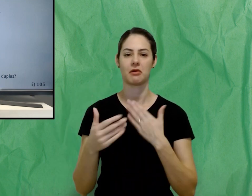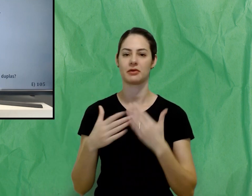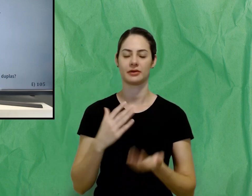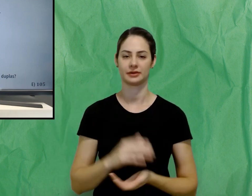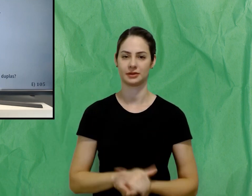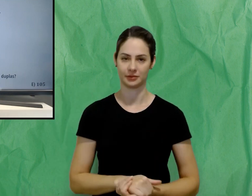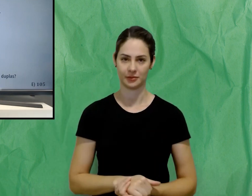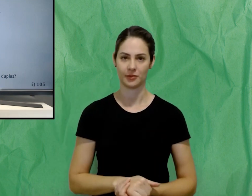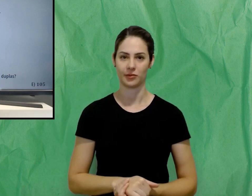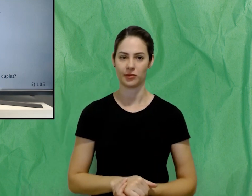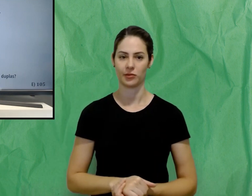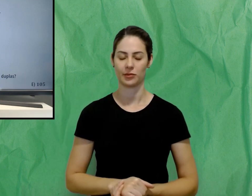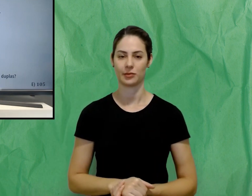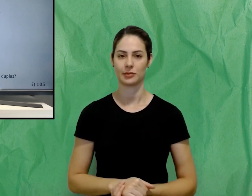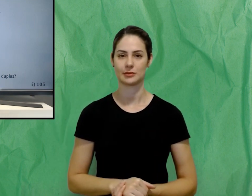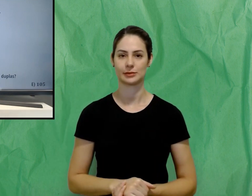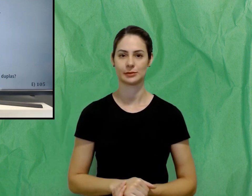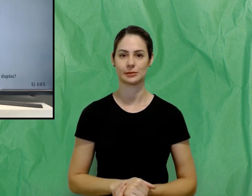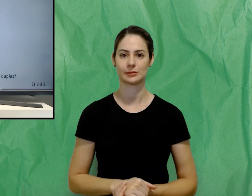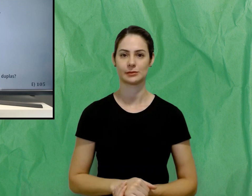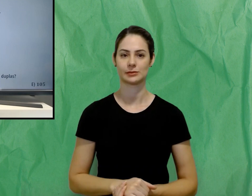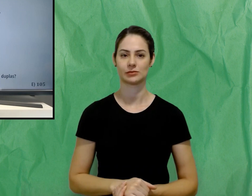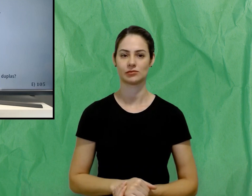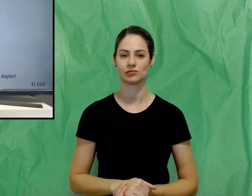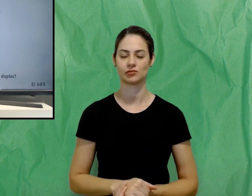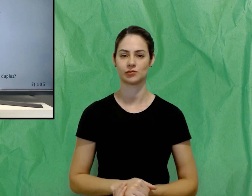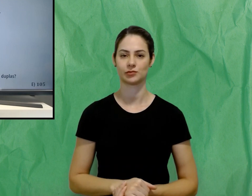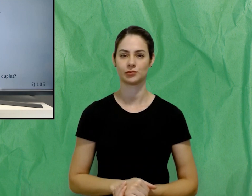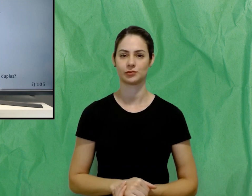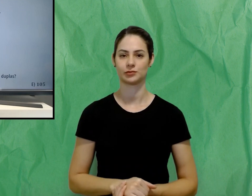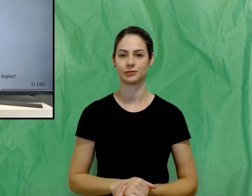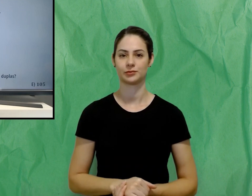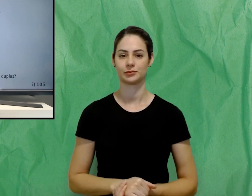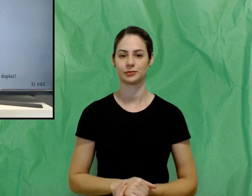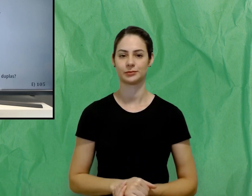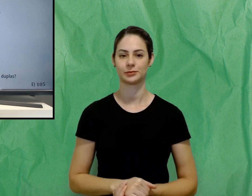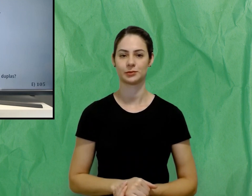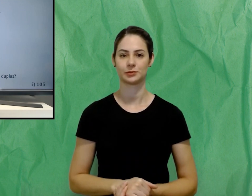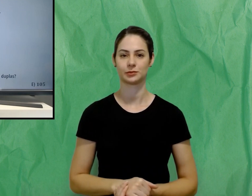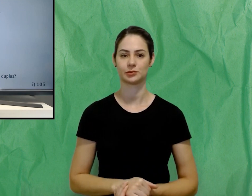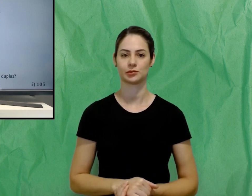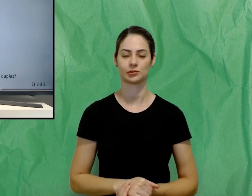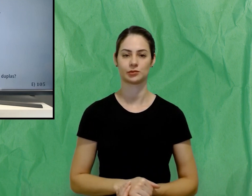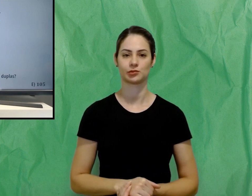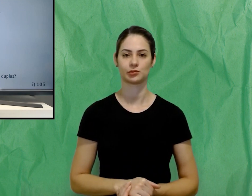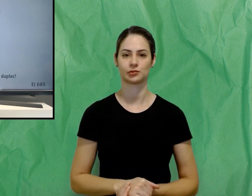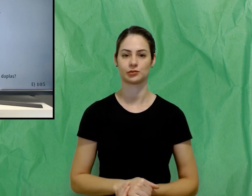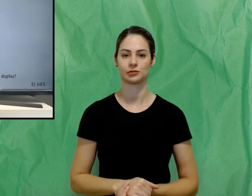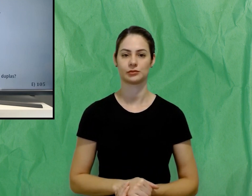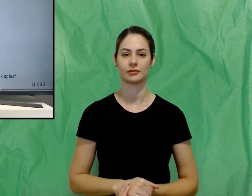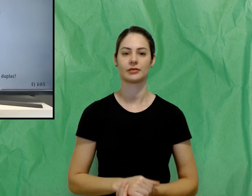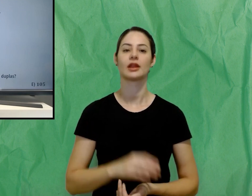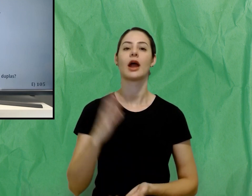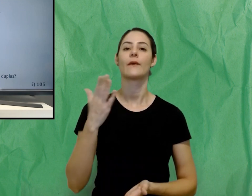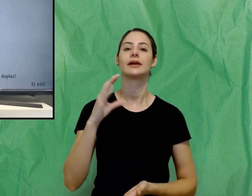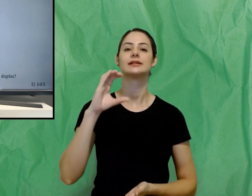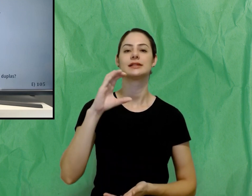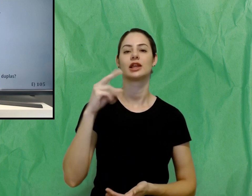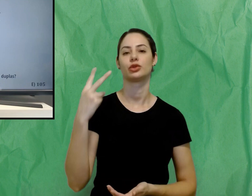única possibilidade. Vamos pensar agora em C2.